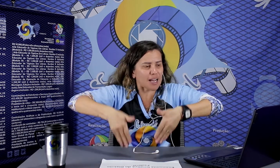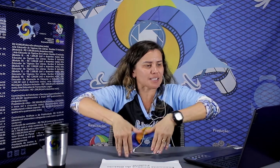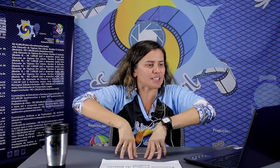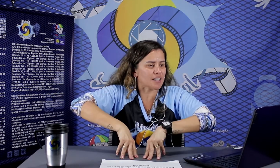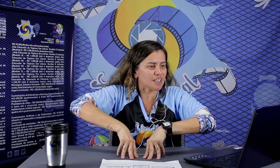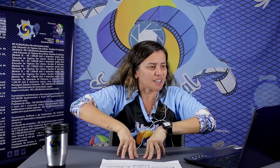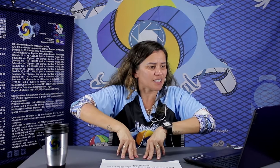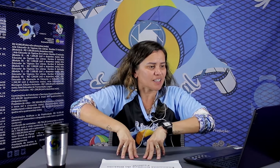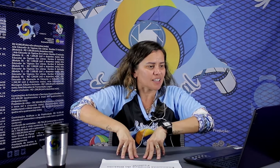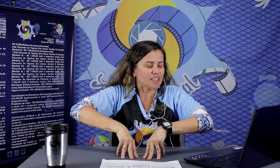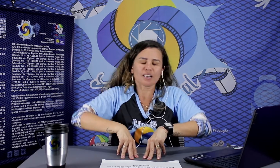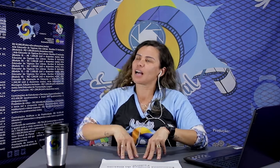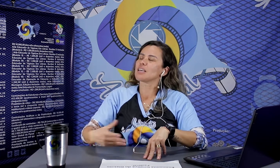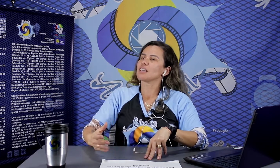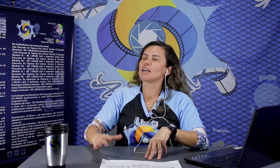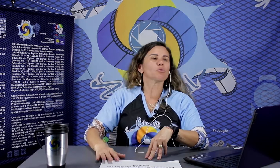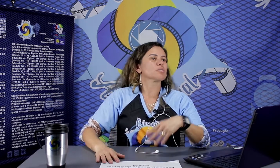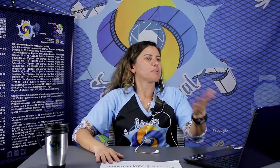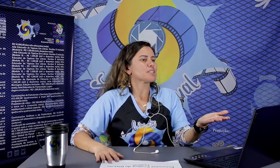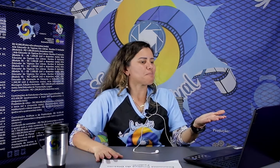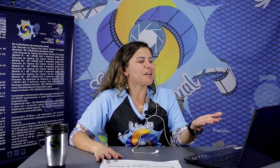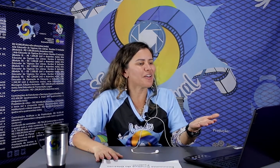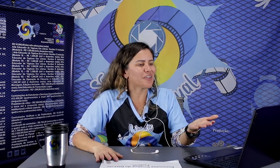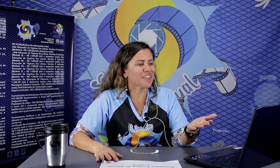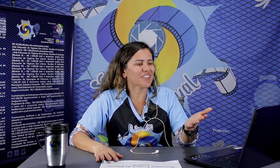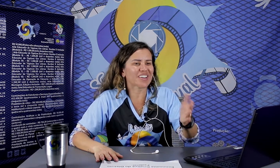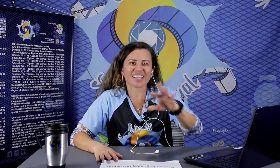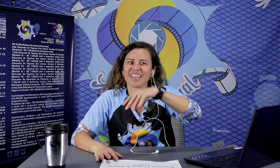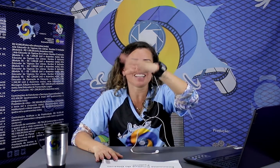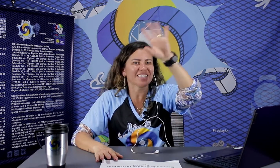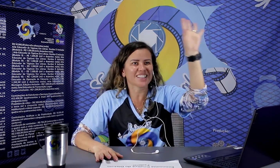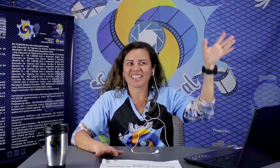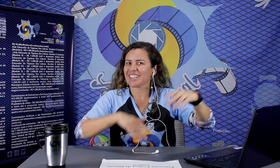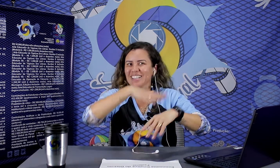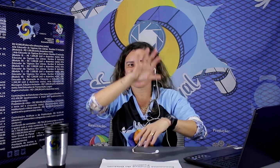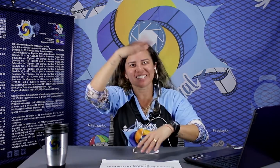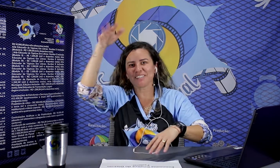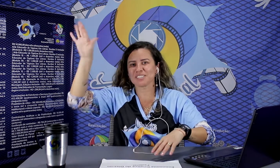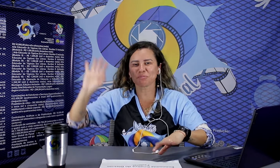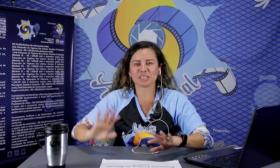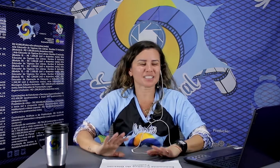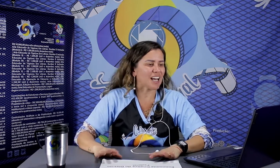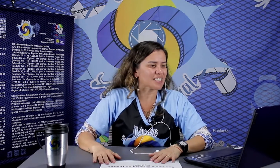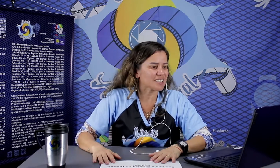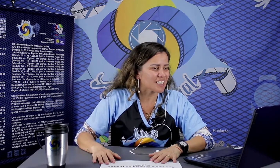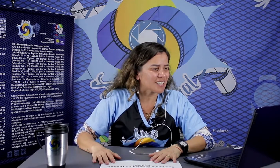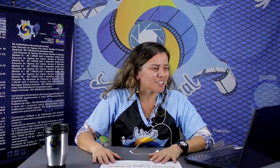casa, aí a moça percebeu que ele dava umas passeadas. Como